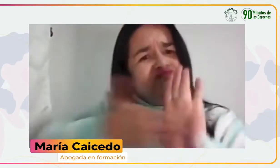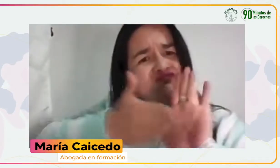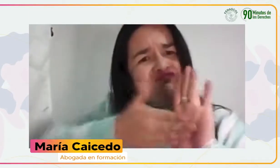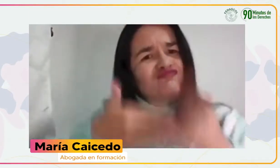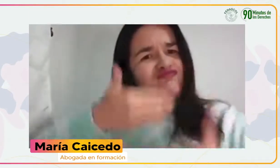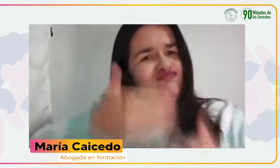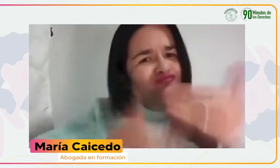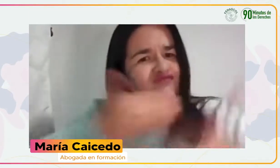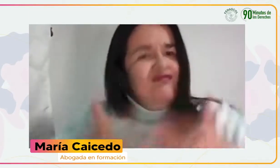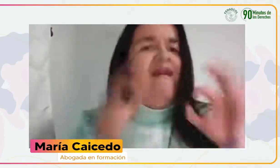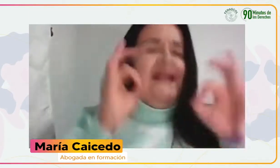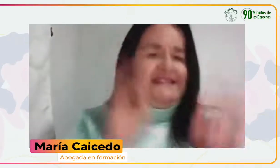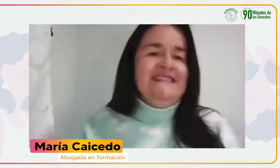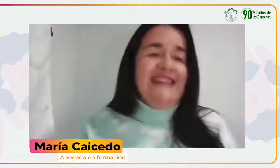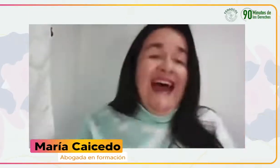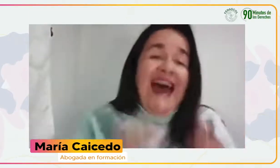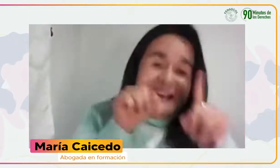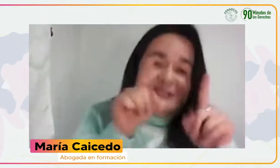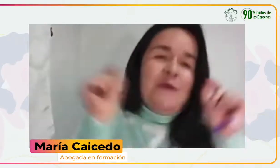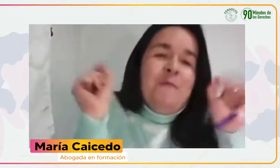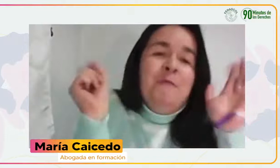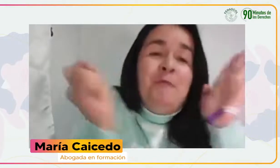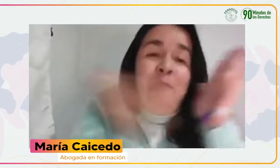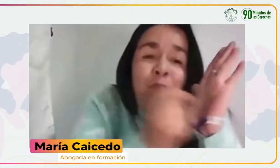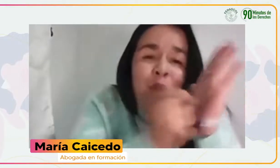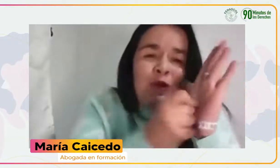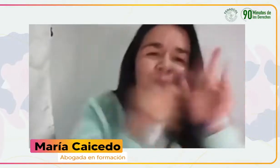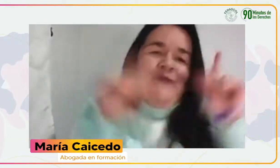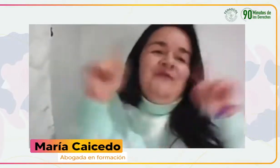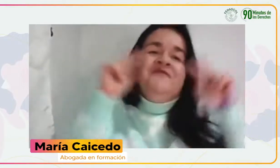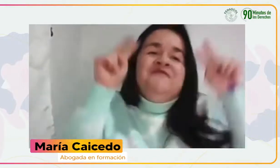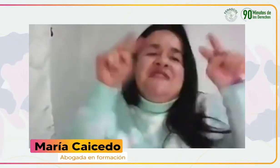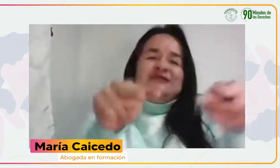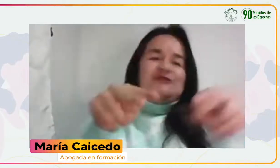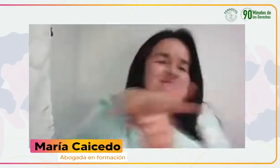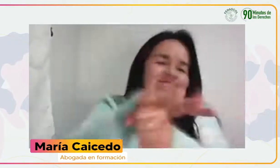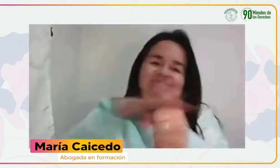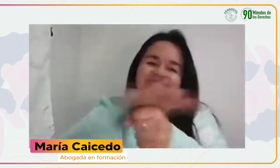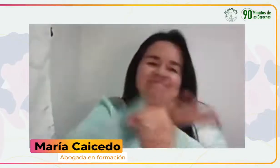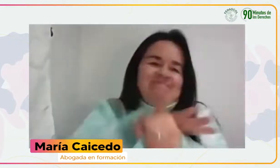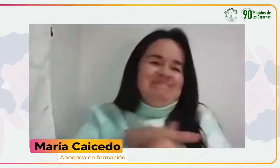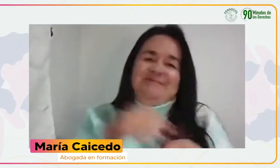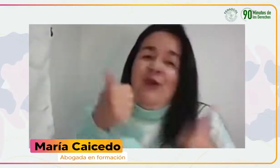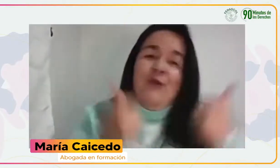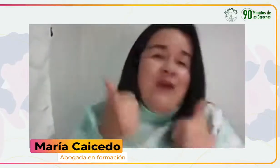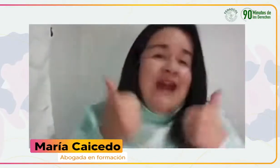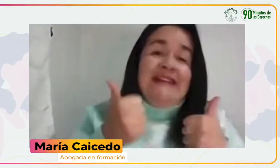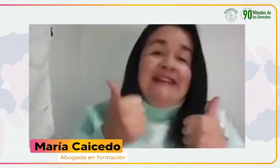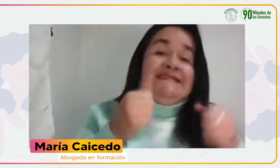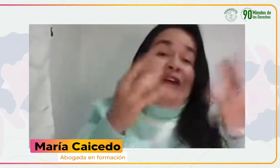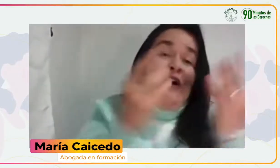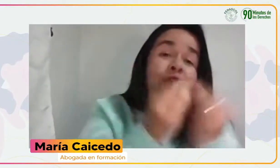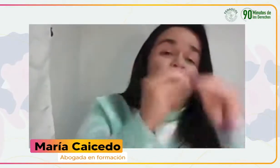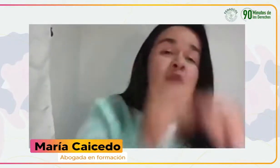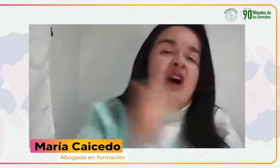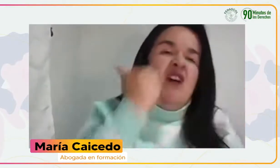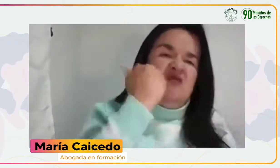qué ese discurso de odio? Generemos un discurso bueno que genere procesos, porque realmente esa ha sido la